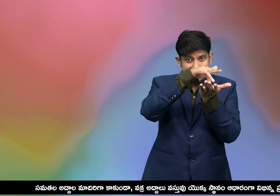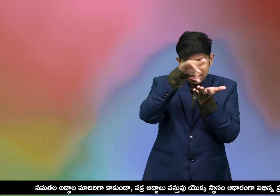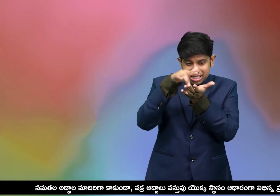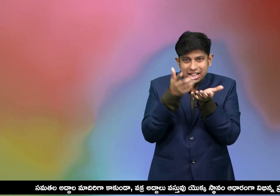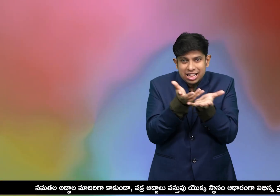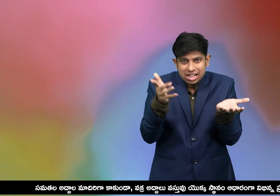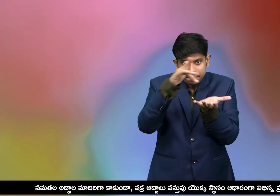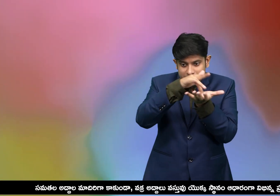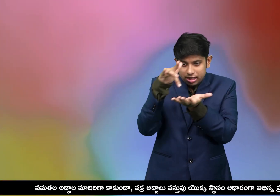సృష్టిస్తాయి.